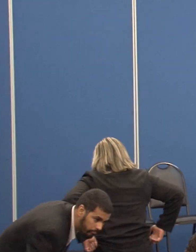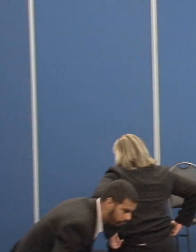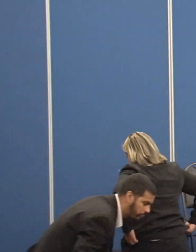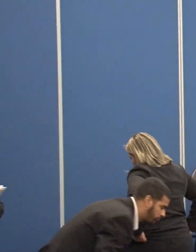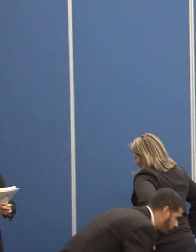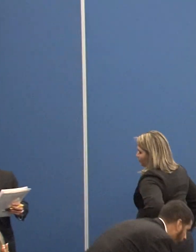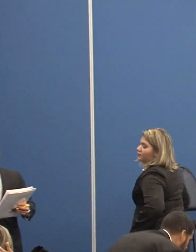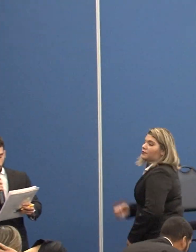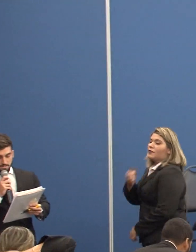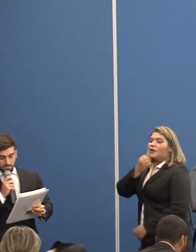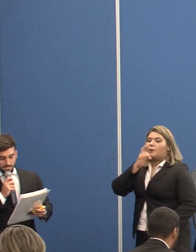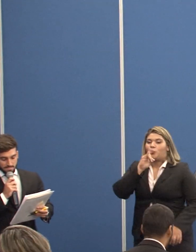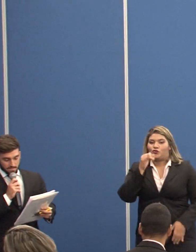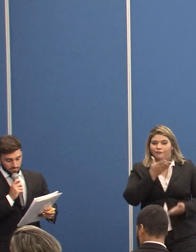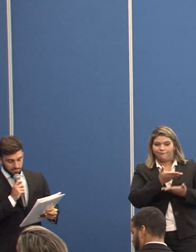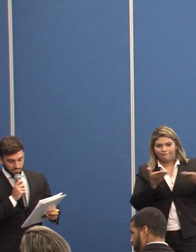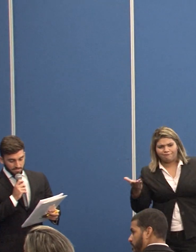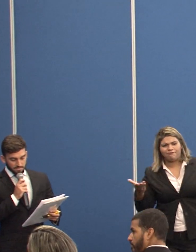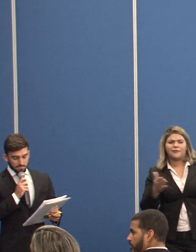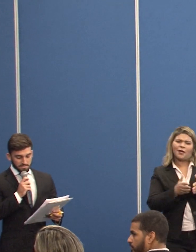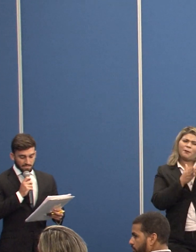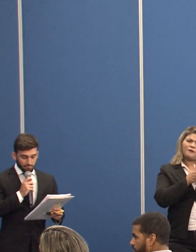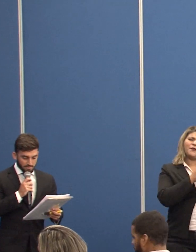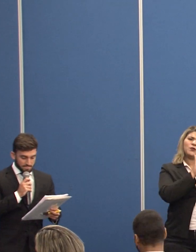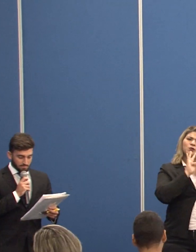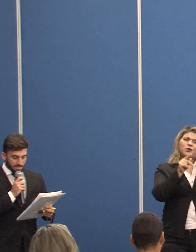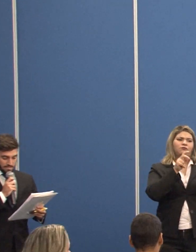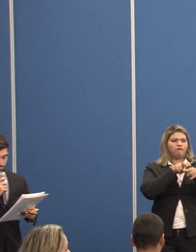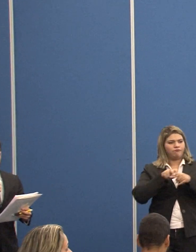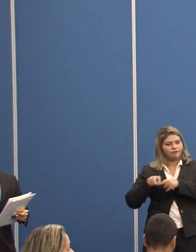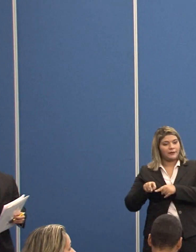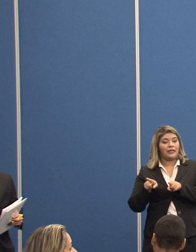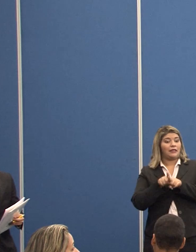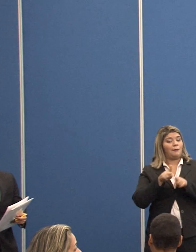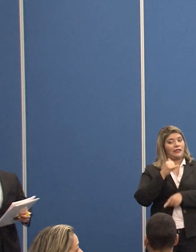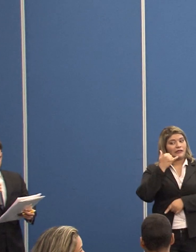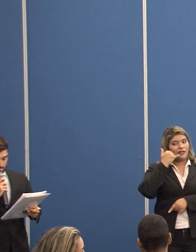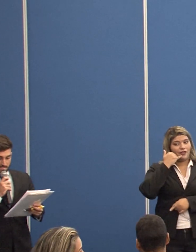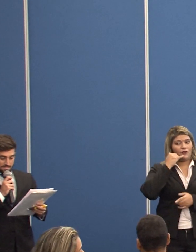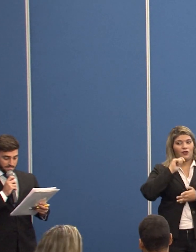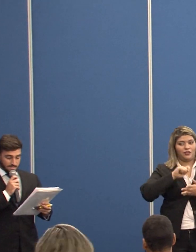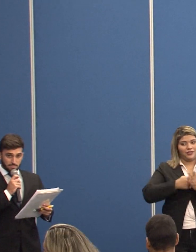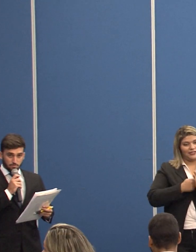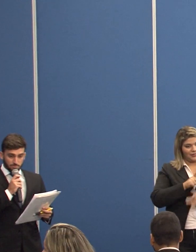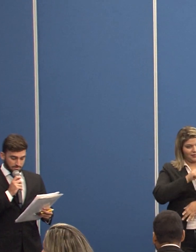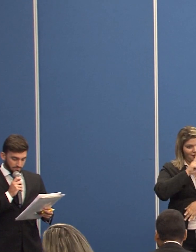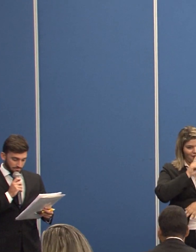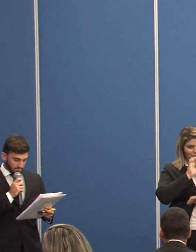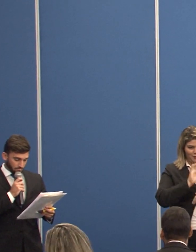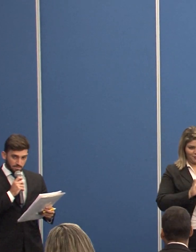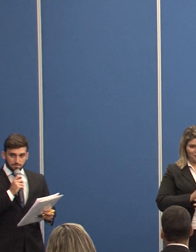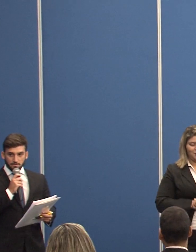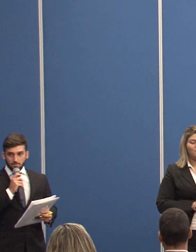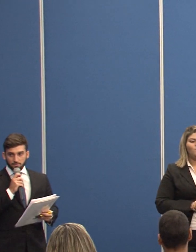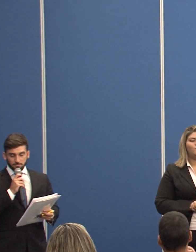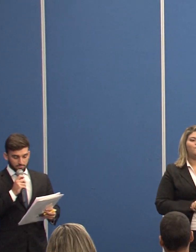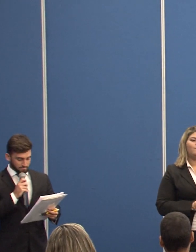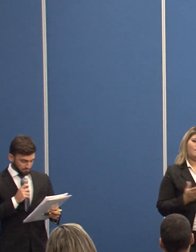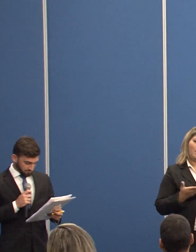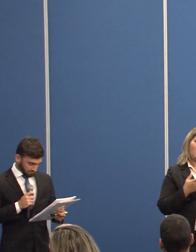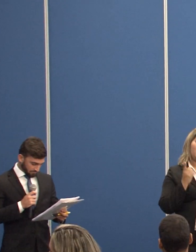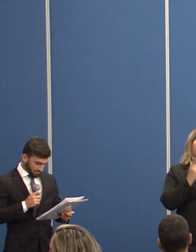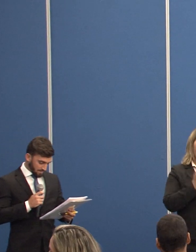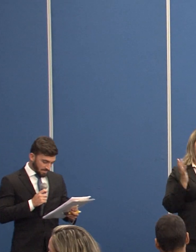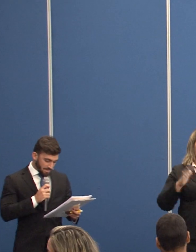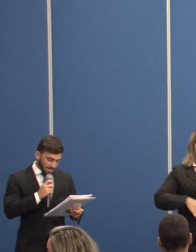Solicitamos a todos que ocupem seus assentos e seus telefones celulares permaneçam no modo silencioso durante o encontro.